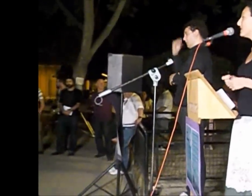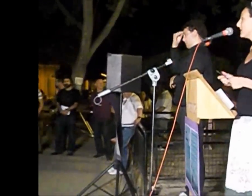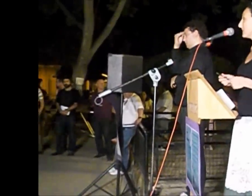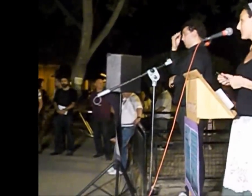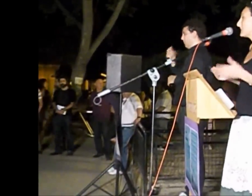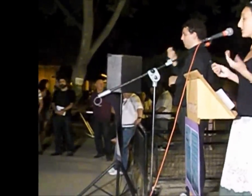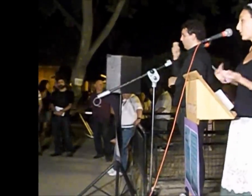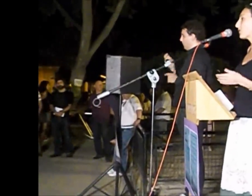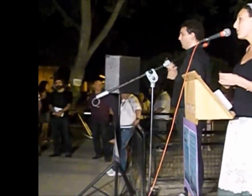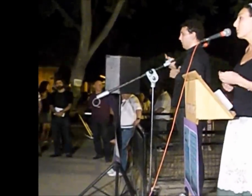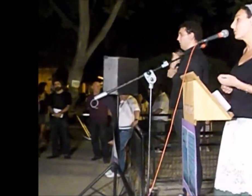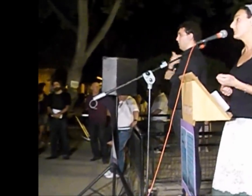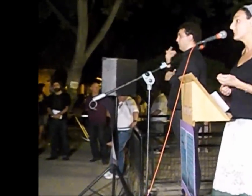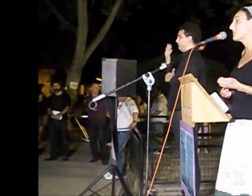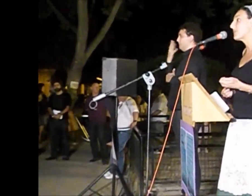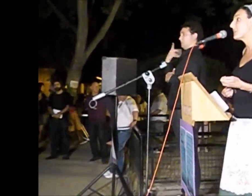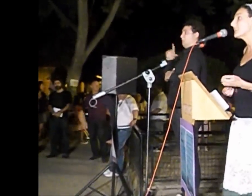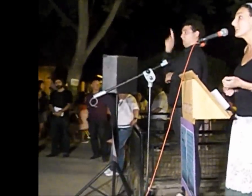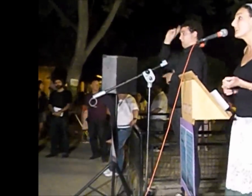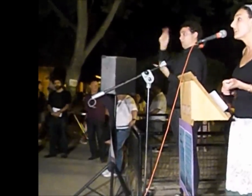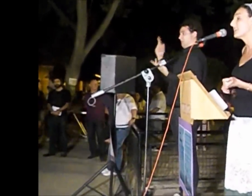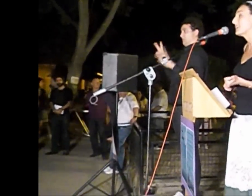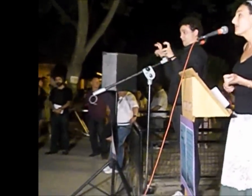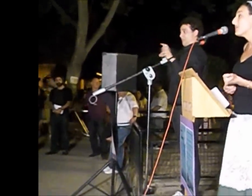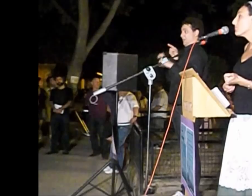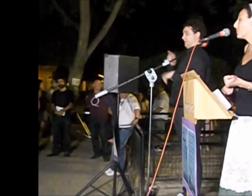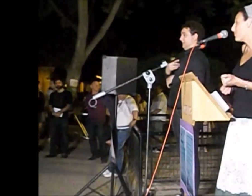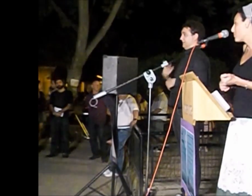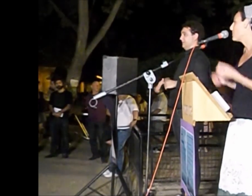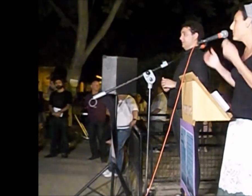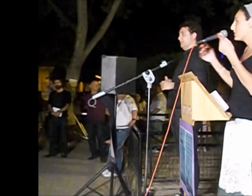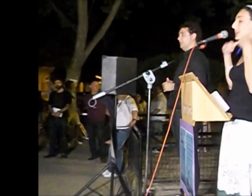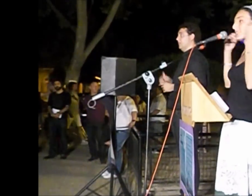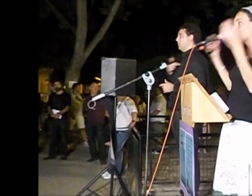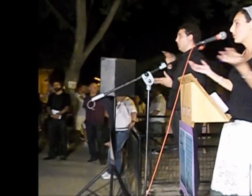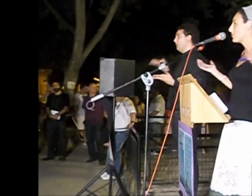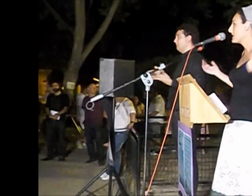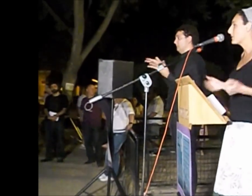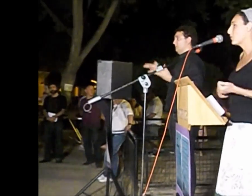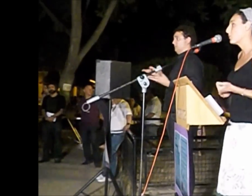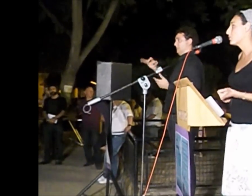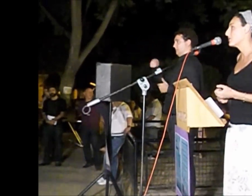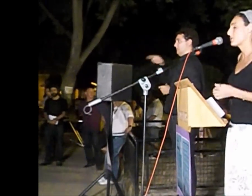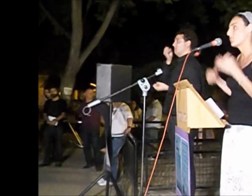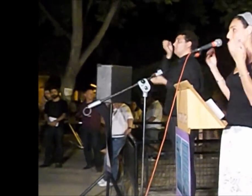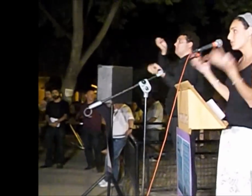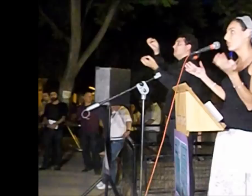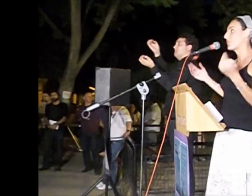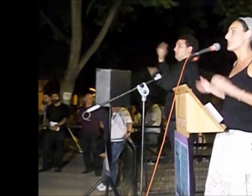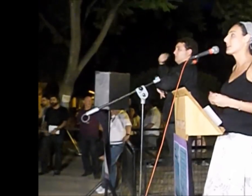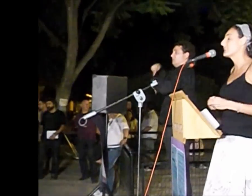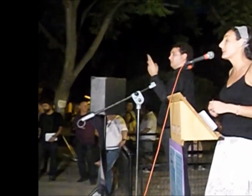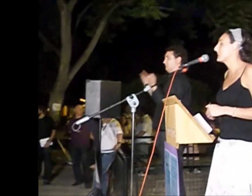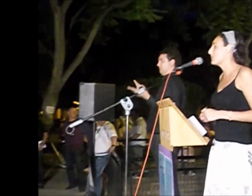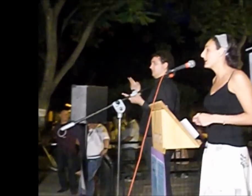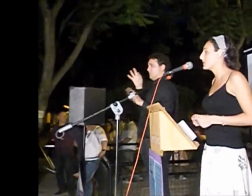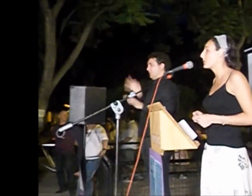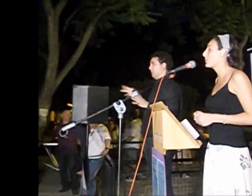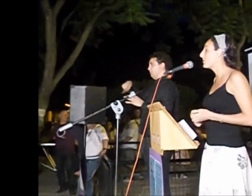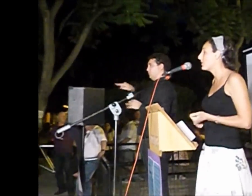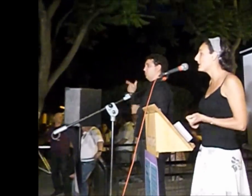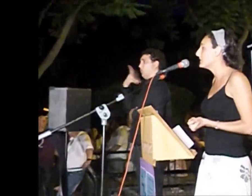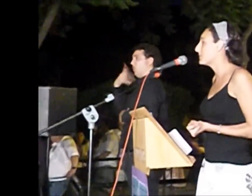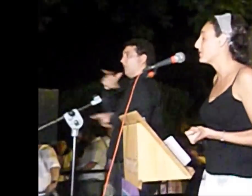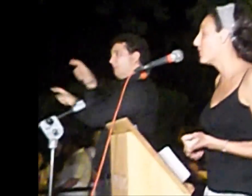poco desconoce un poco este tema y Bueno pues Yo invito a que esto lo contéis a todo el mundo y seguro que todos conocéis a gente que tiene